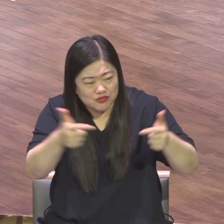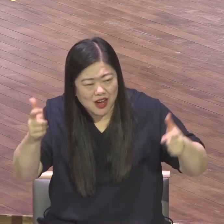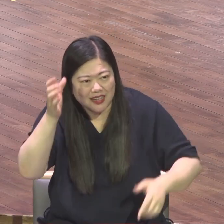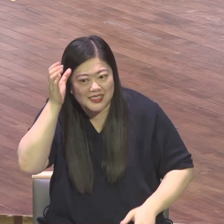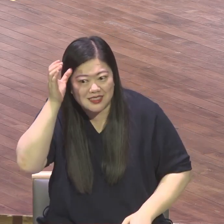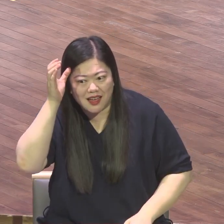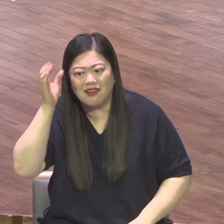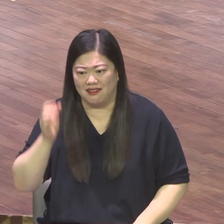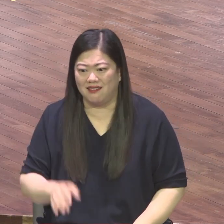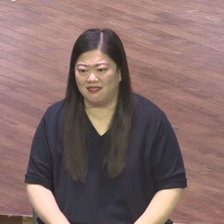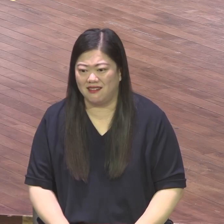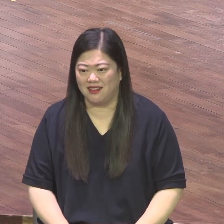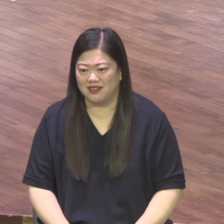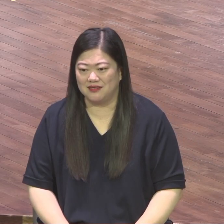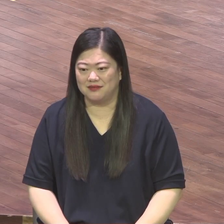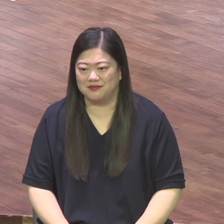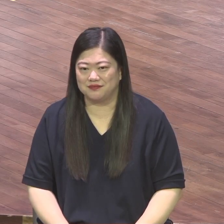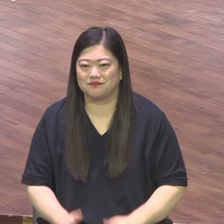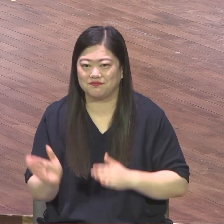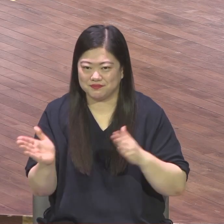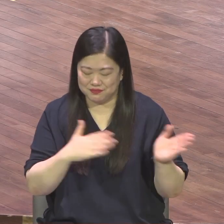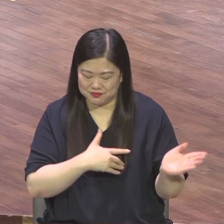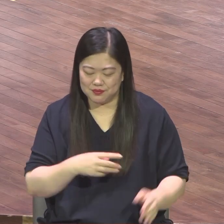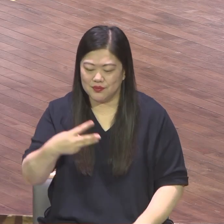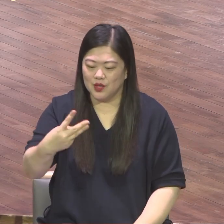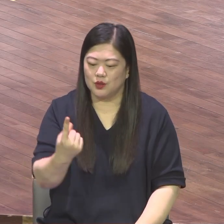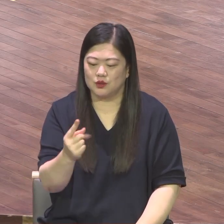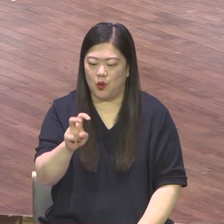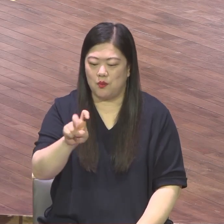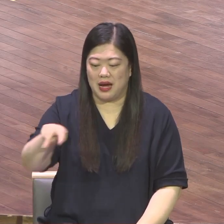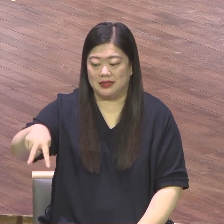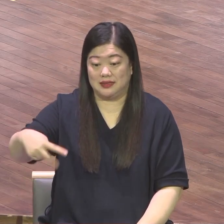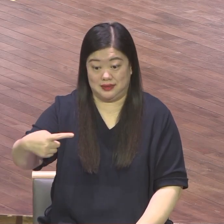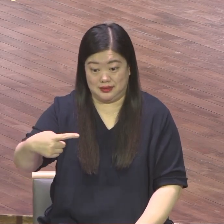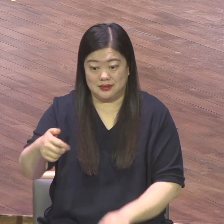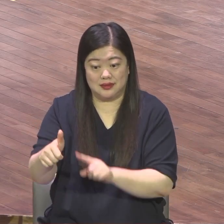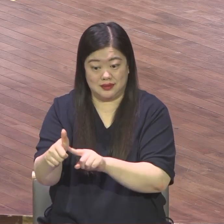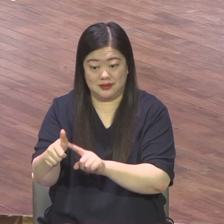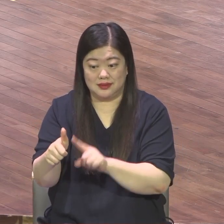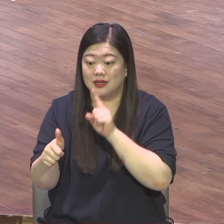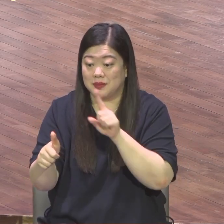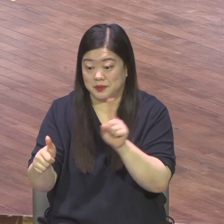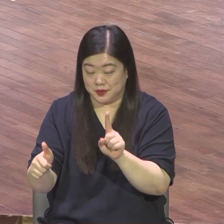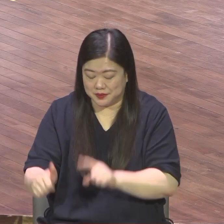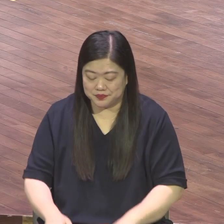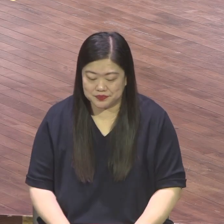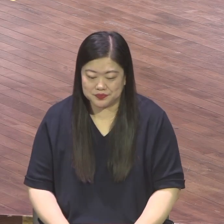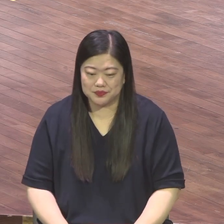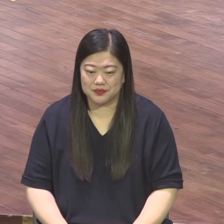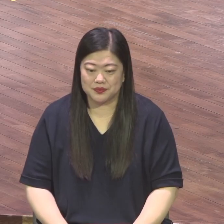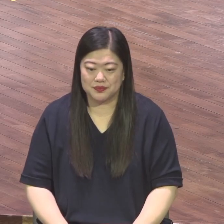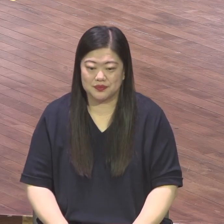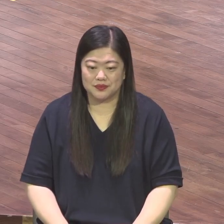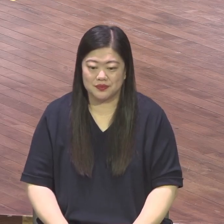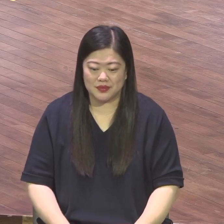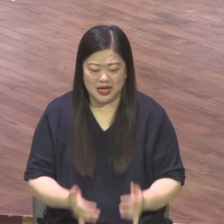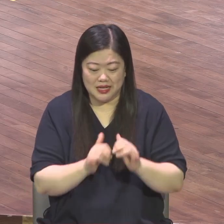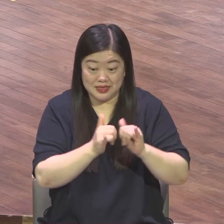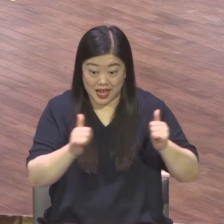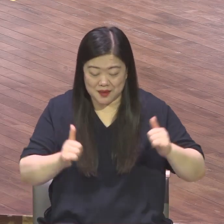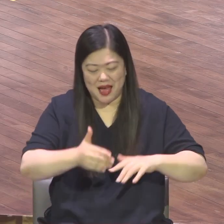유명한 고전을 쓴 토마스 아퀴퍼스라는 분이 이런 말을 했어요. 감사하는